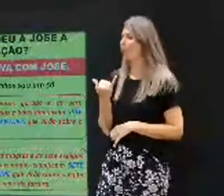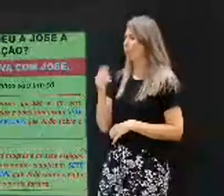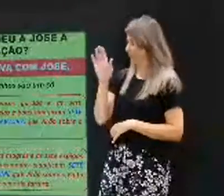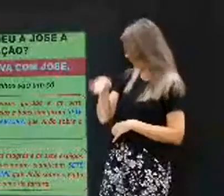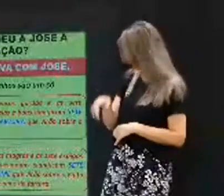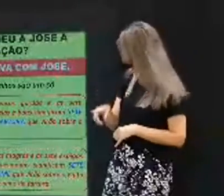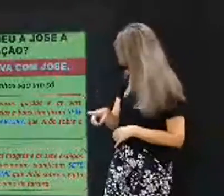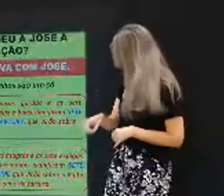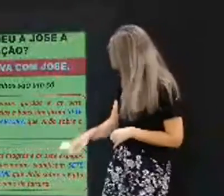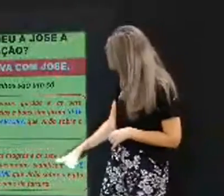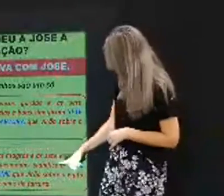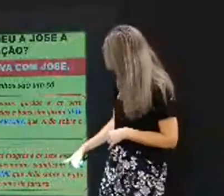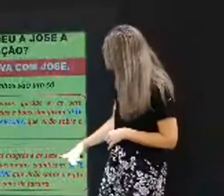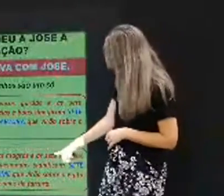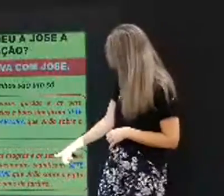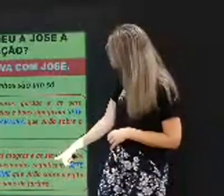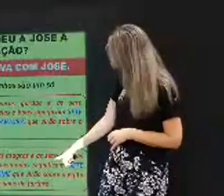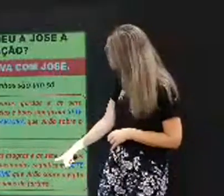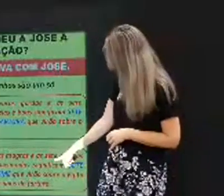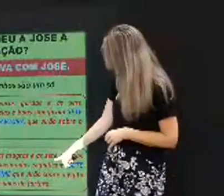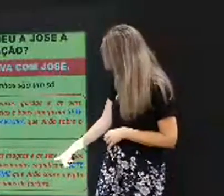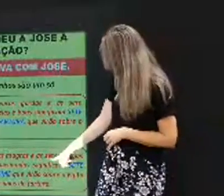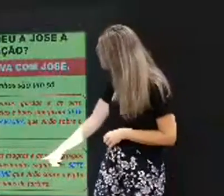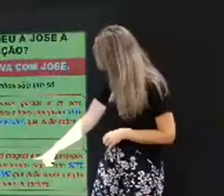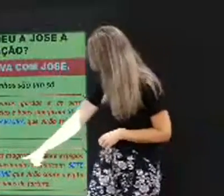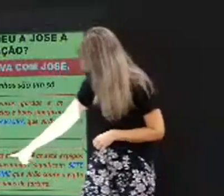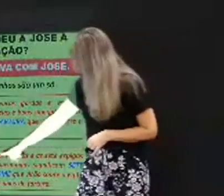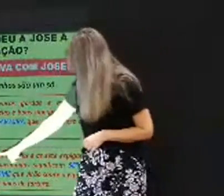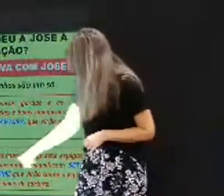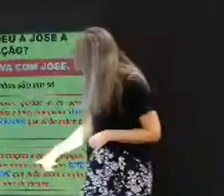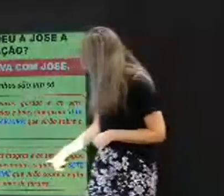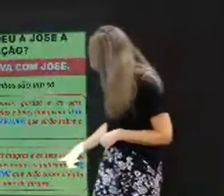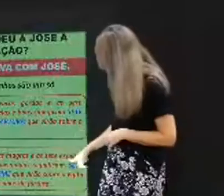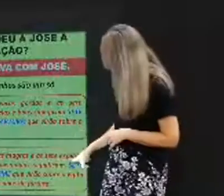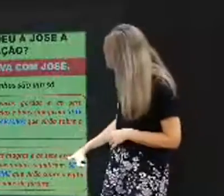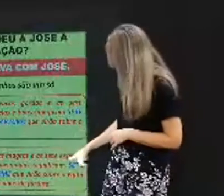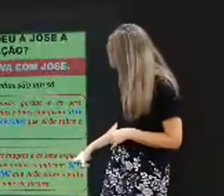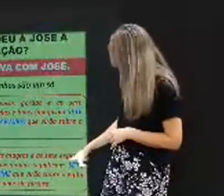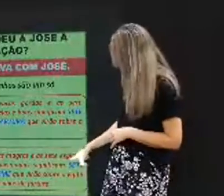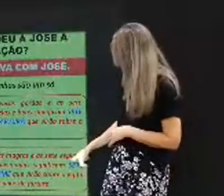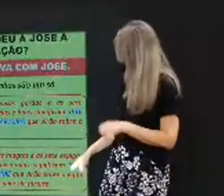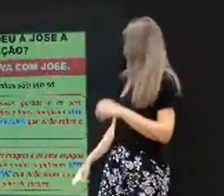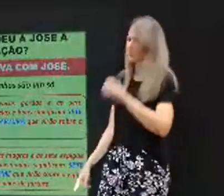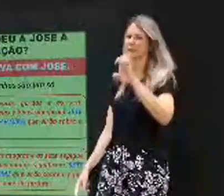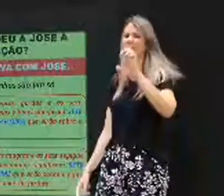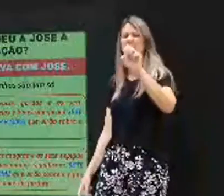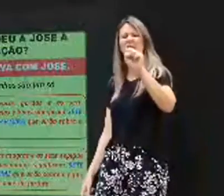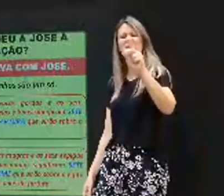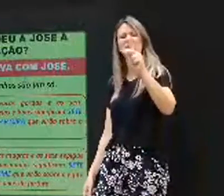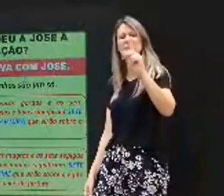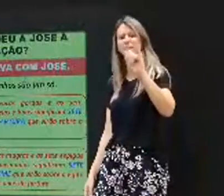que eram 7 espigas, né, miúdas e queimadas, significavam 7 anos de fome.